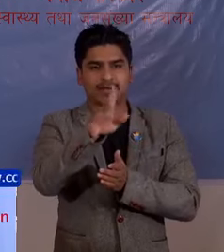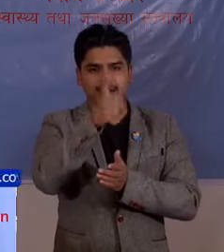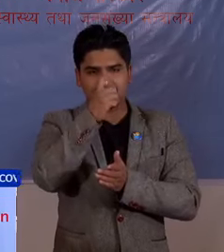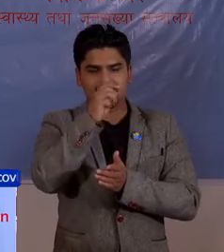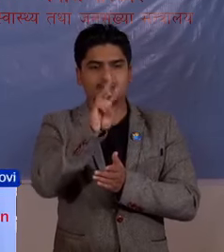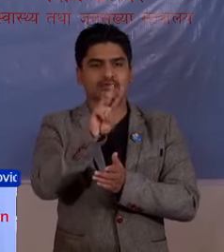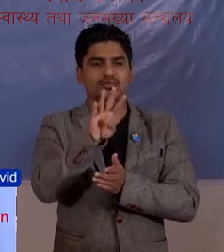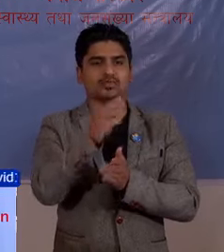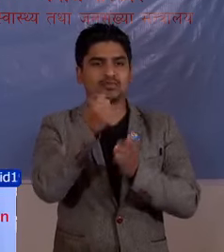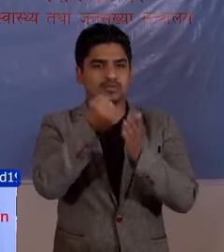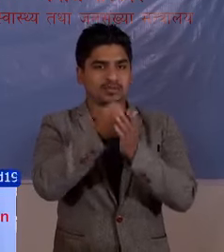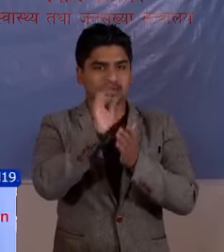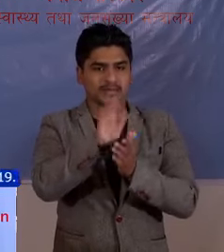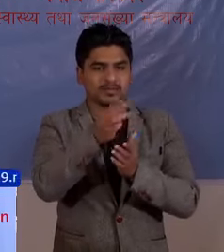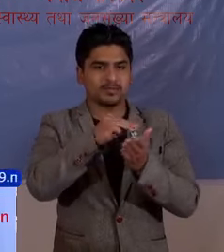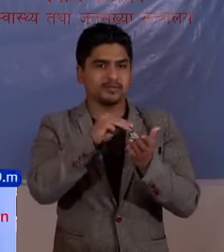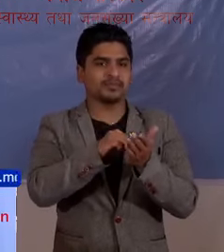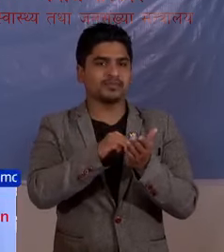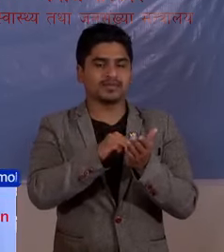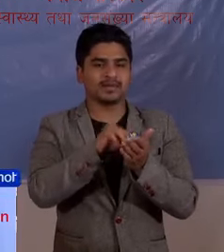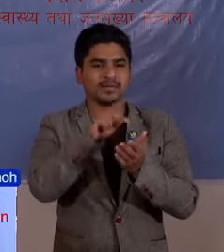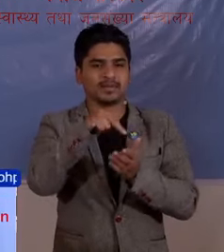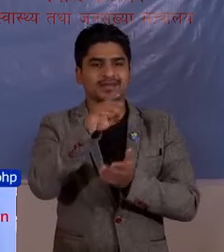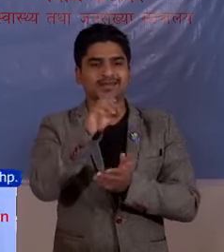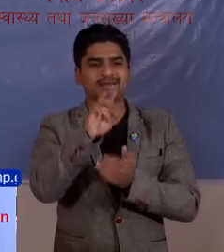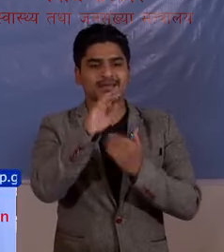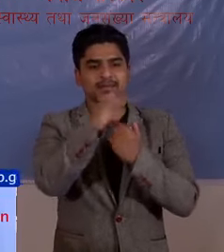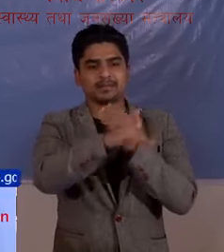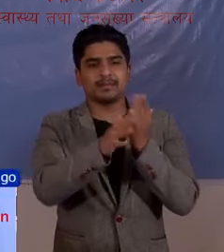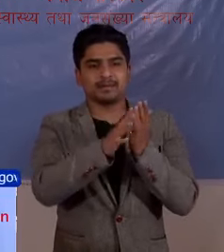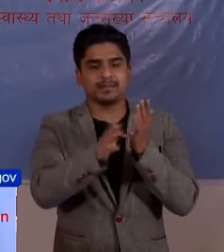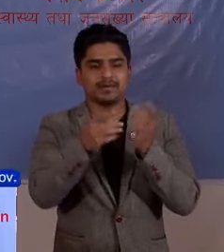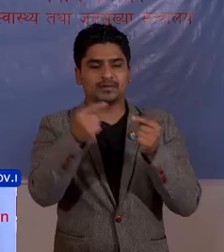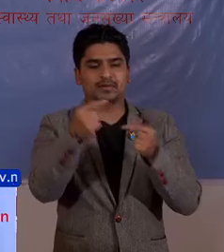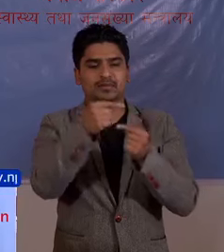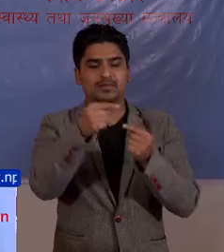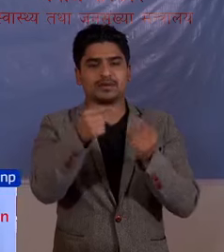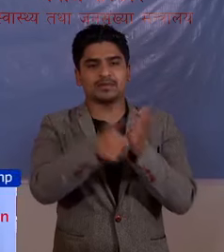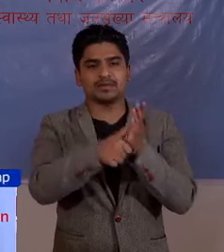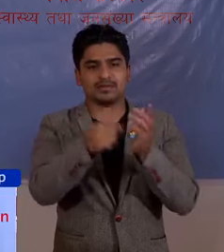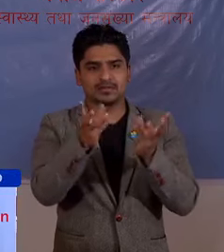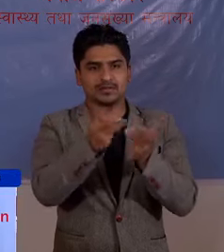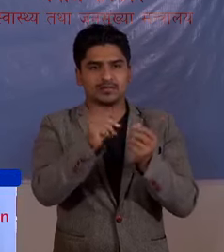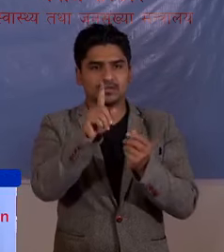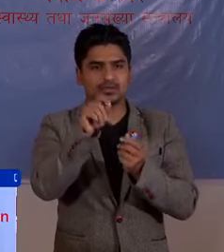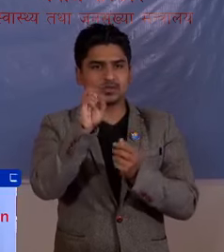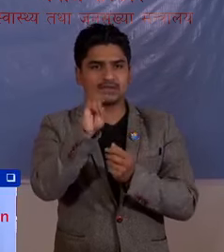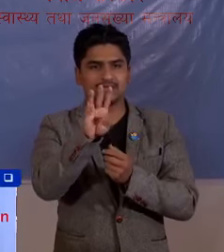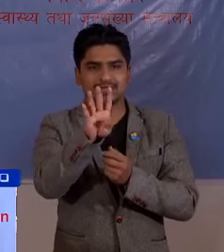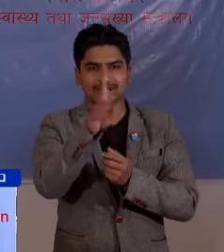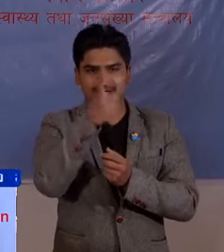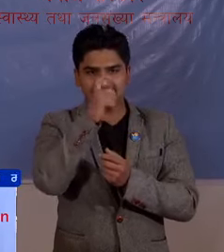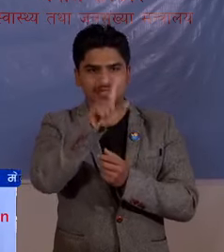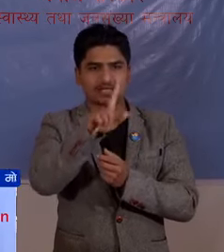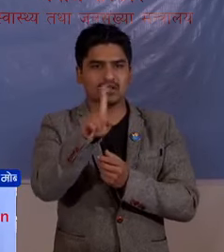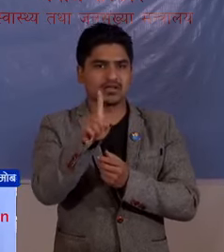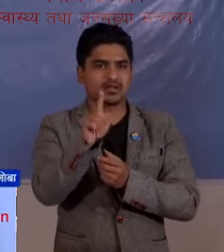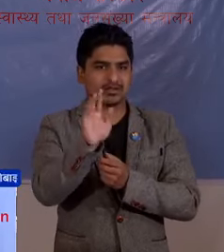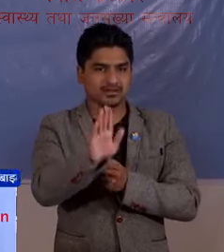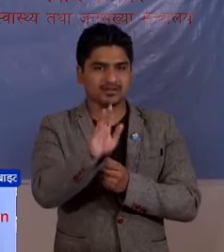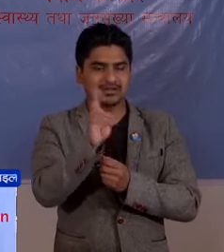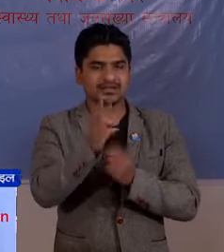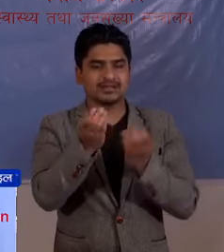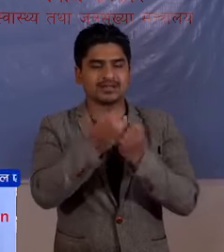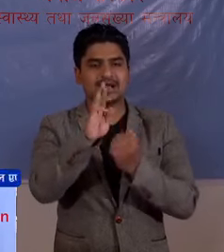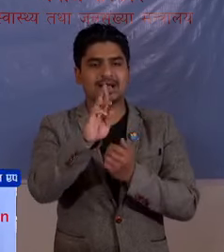53,534 पुगेको छ, जसमध्ये पिसिआर प्रविधिबाट गरिएको नमुना परीक्षणको सङ्ख्या 10,471 छ। यसै